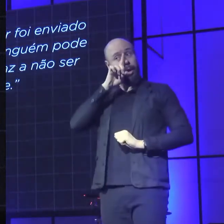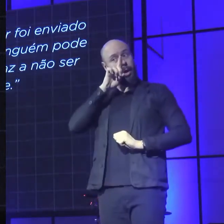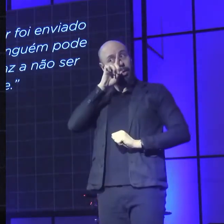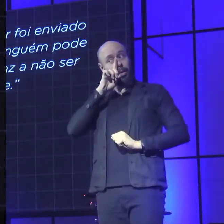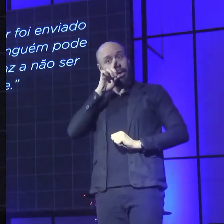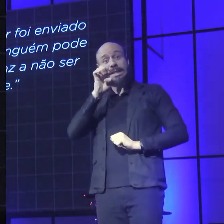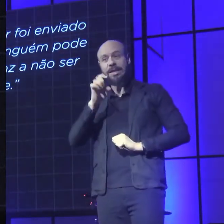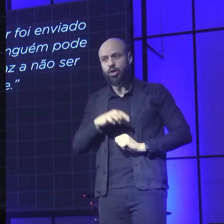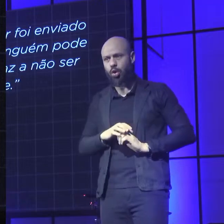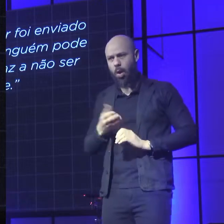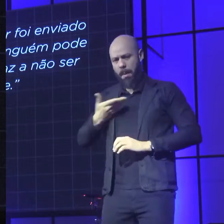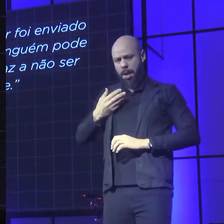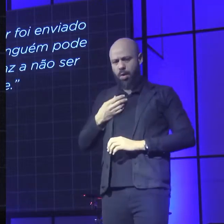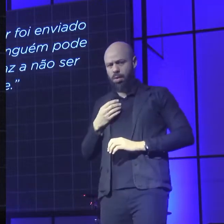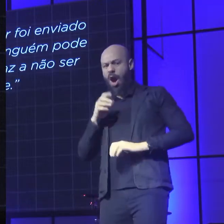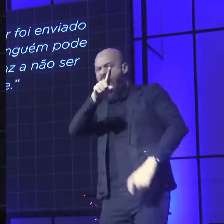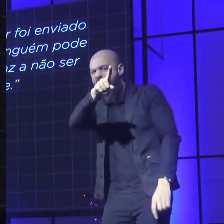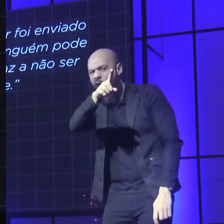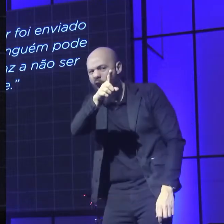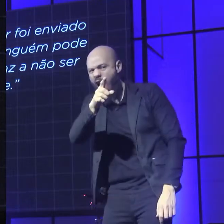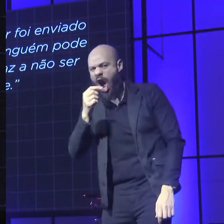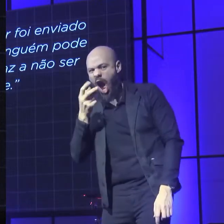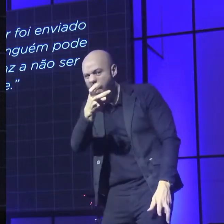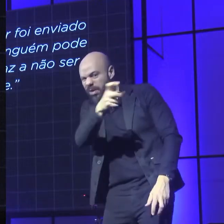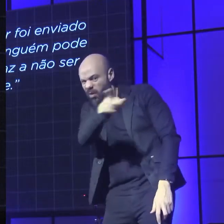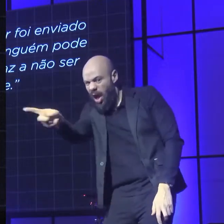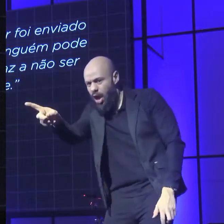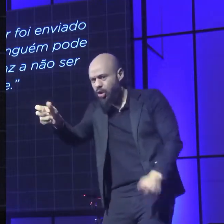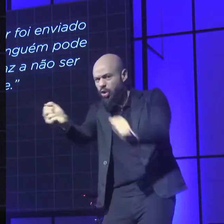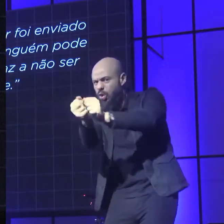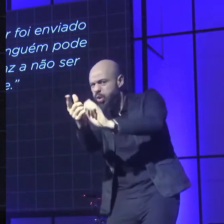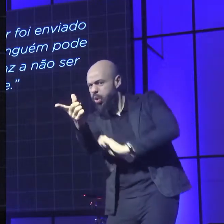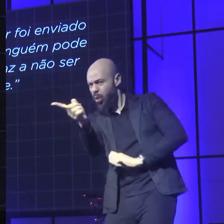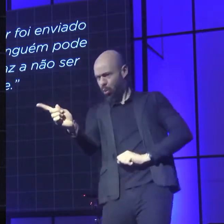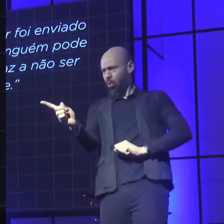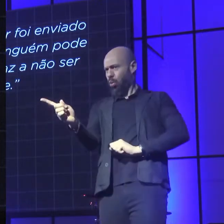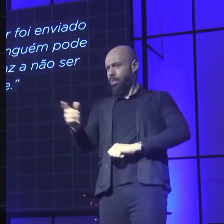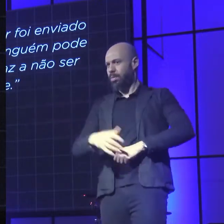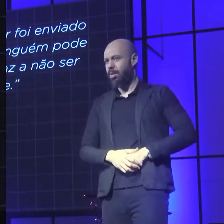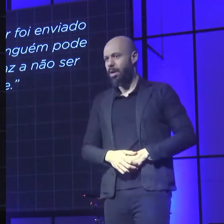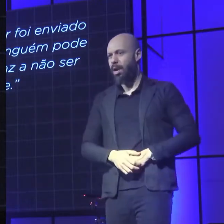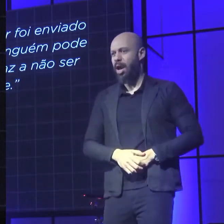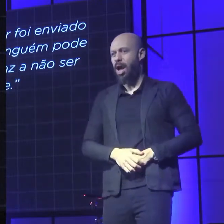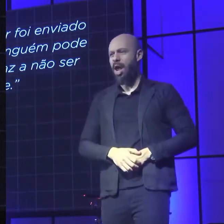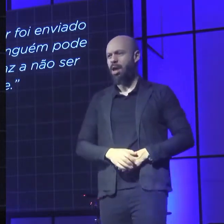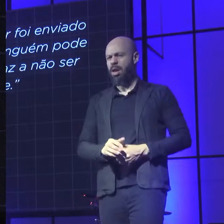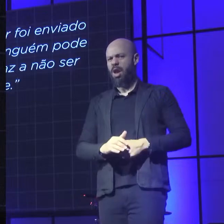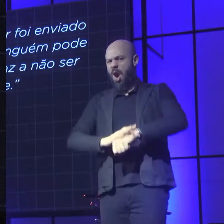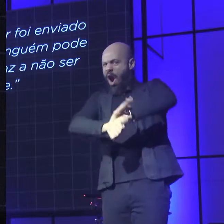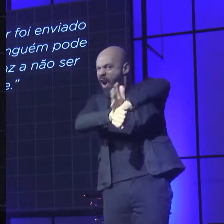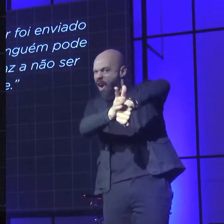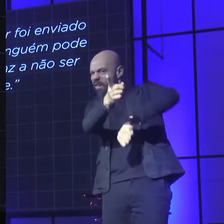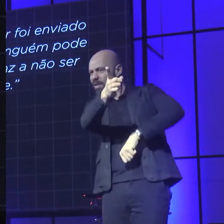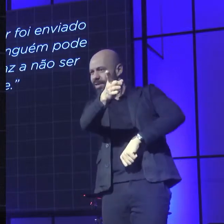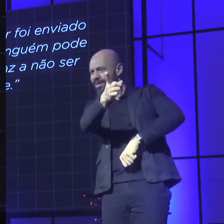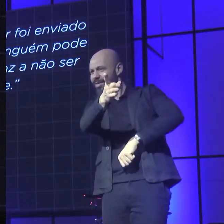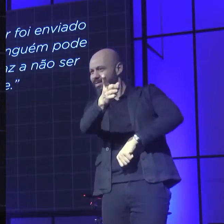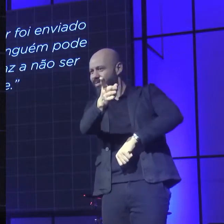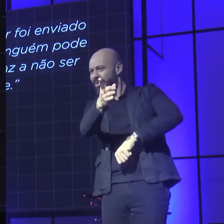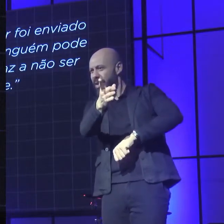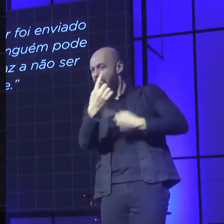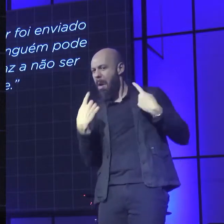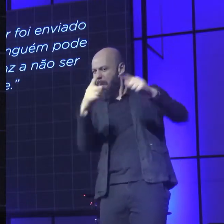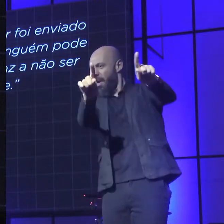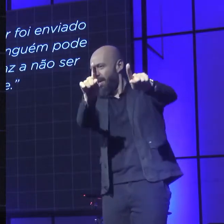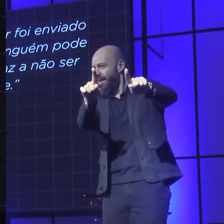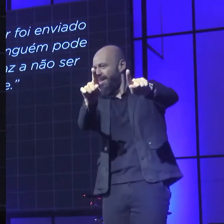eles soubessem que ele estava indo a Jesus, ele seria discriminado, sofreria oposição e talvez até perdesse a